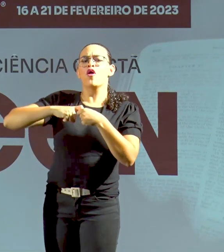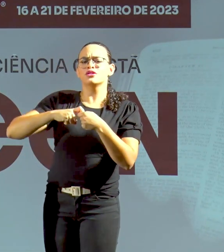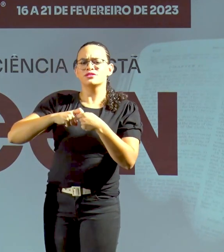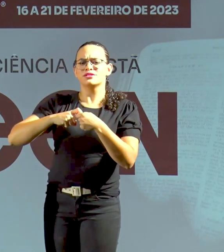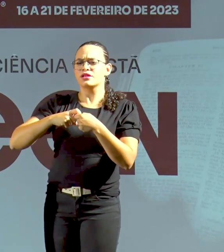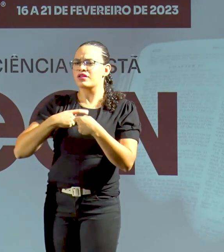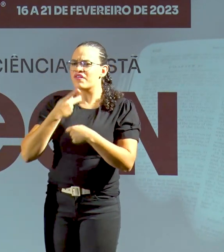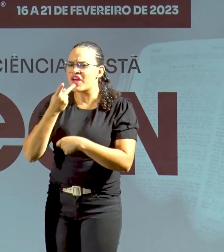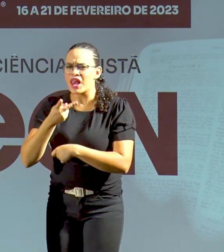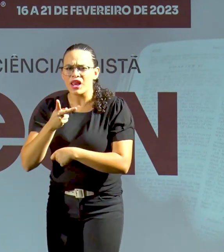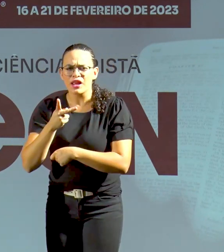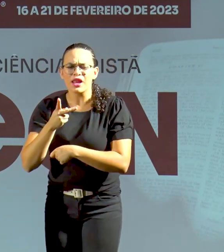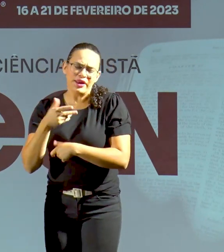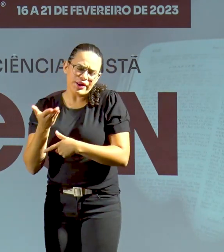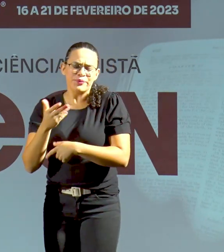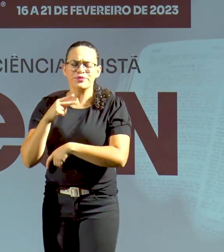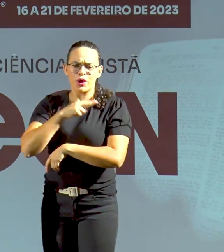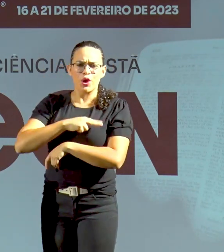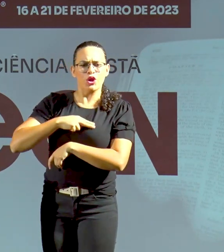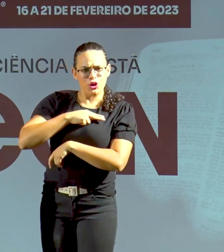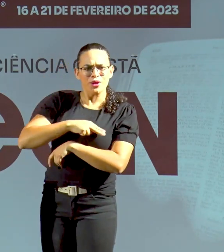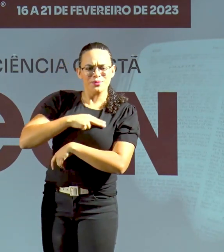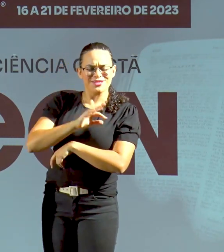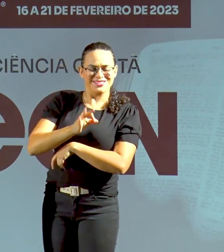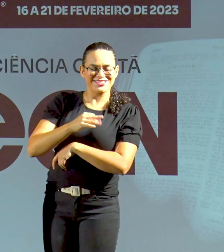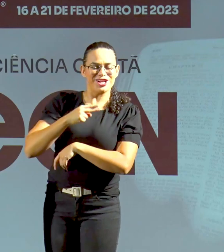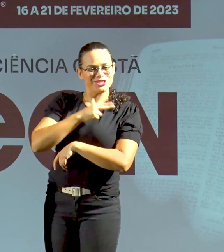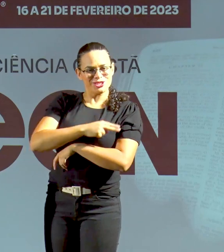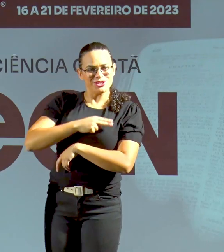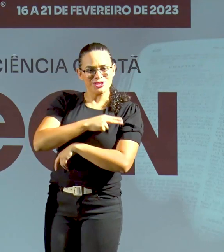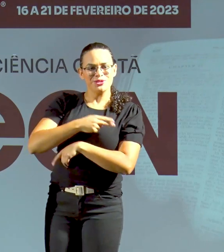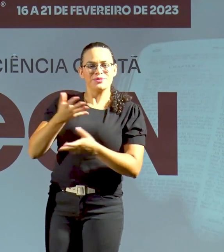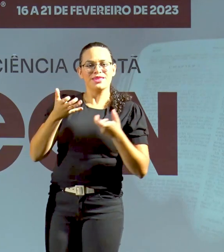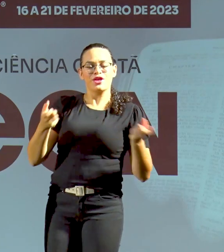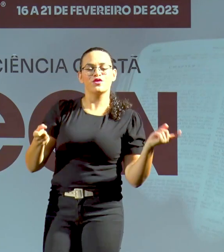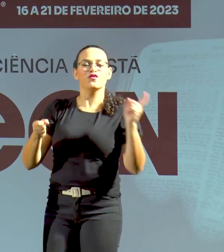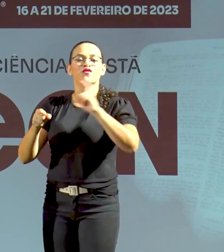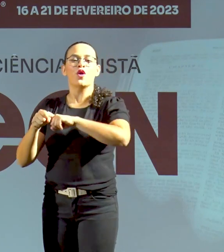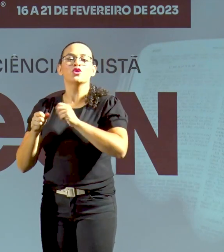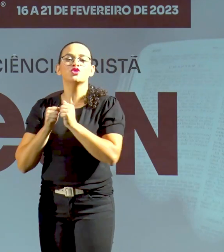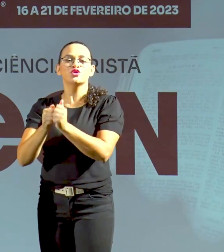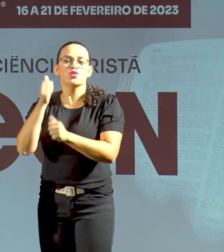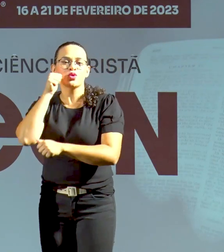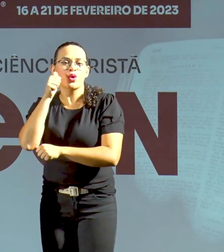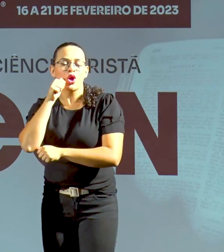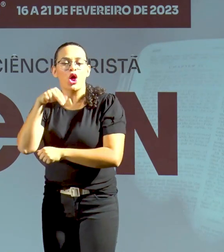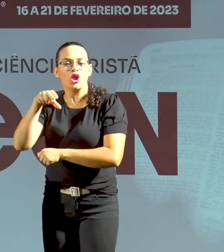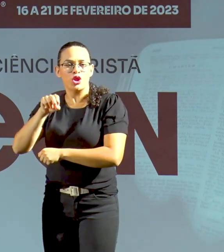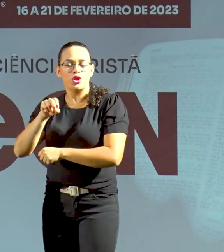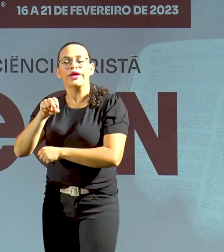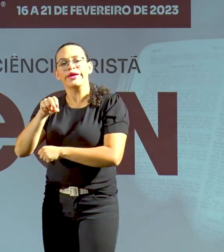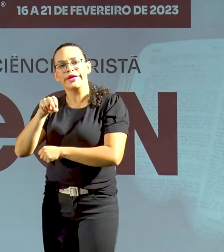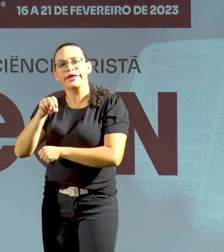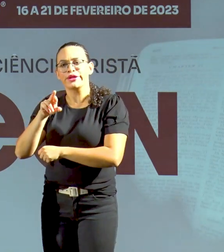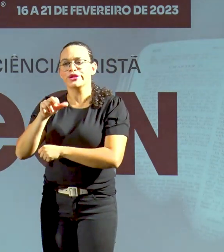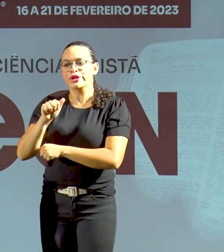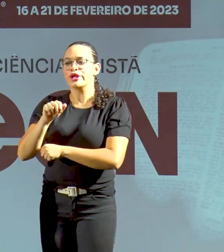de voltar falei Rute não emite voltar com as suas noras Rute e orfa versos 5 e 6